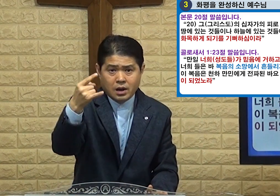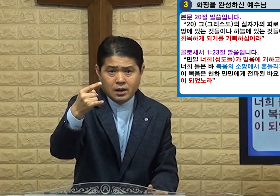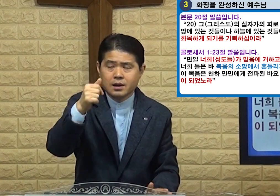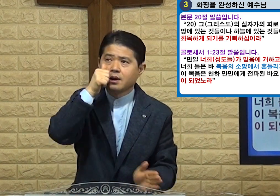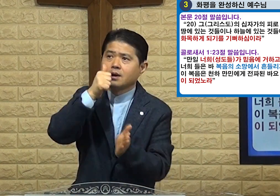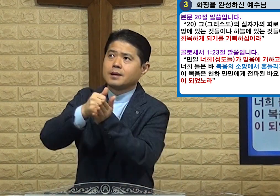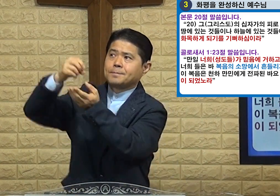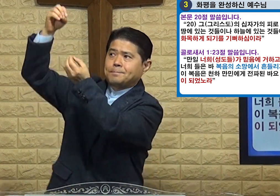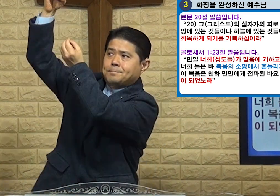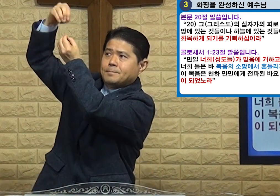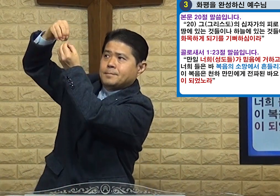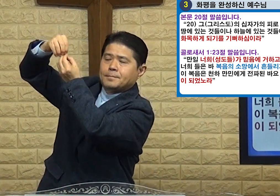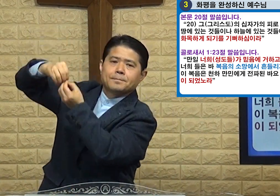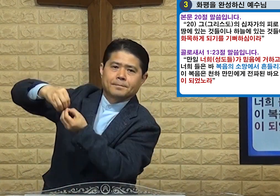이 원죄라는 것은